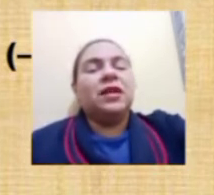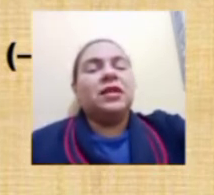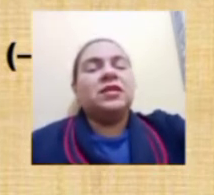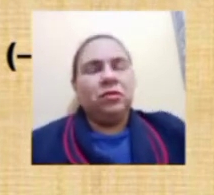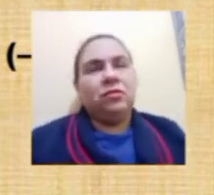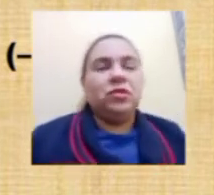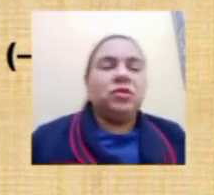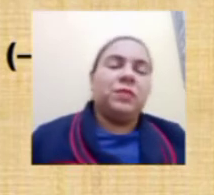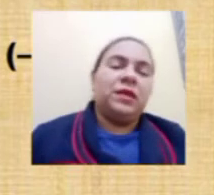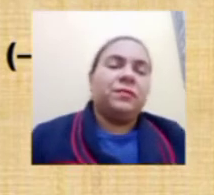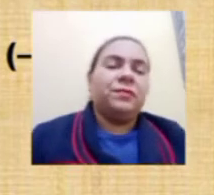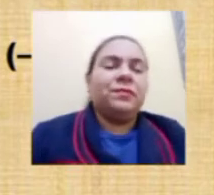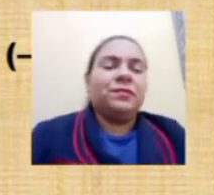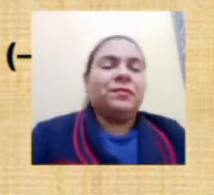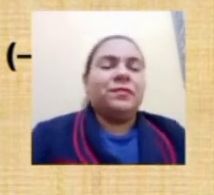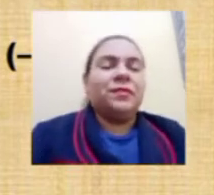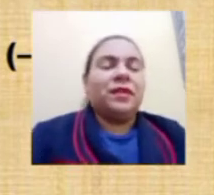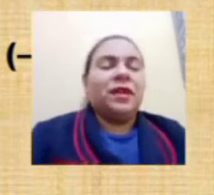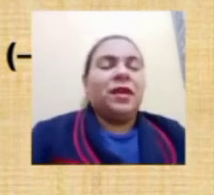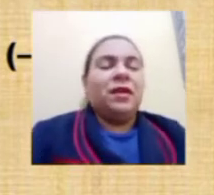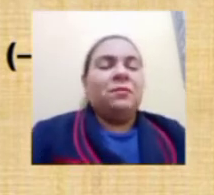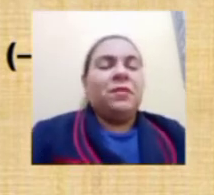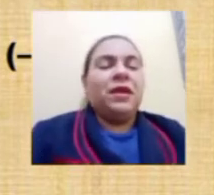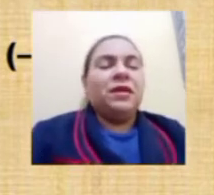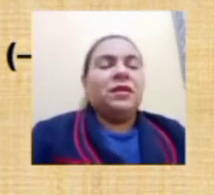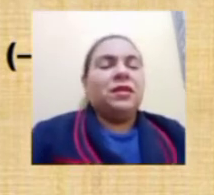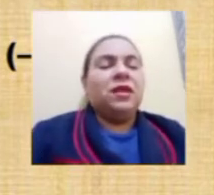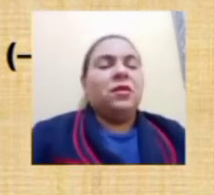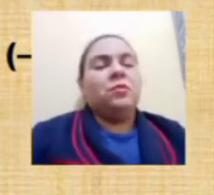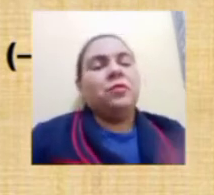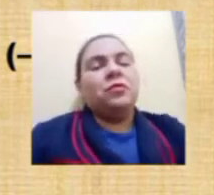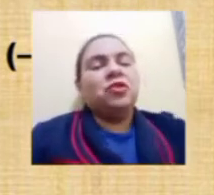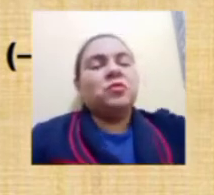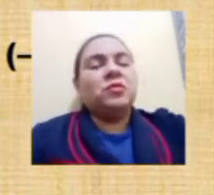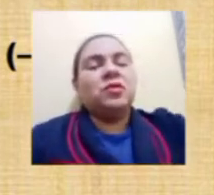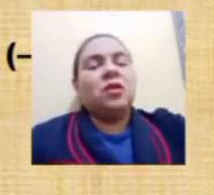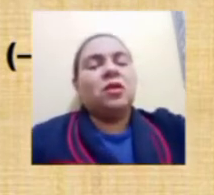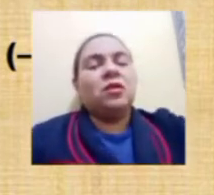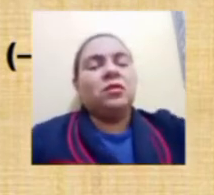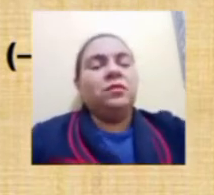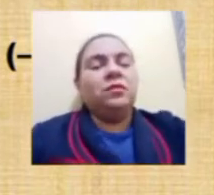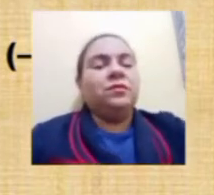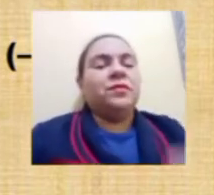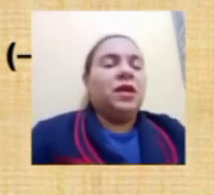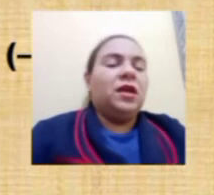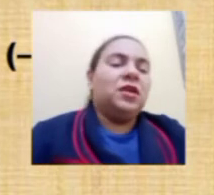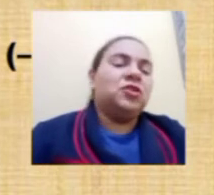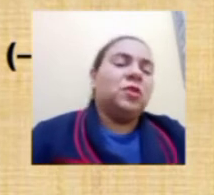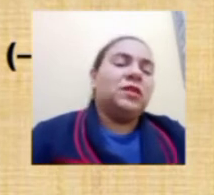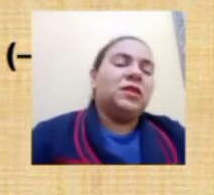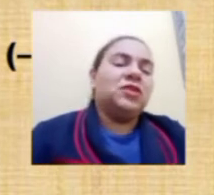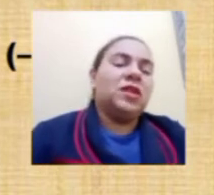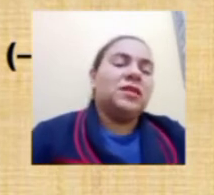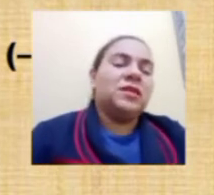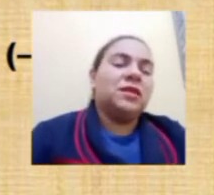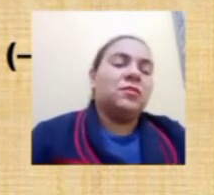Depois do meio círculo, nós temos uma reflexão. Como se tivesse, então, aqui uma linha